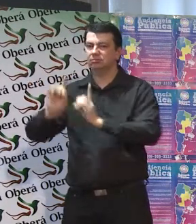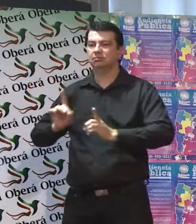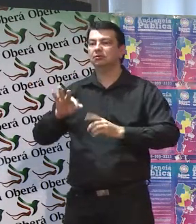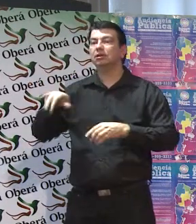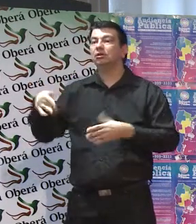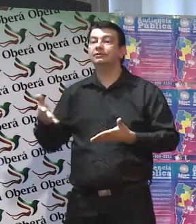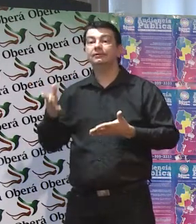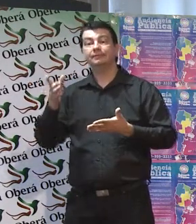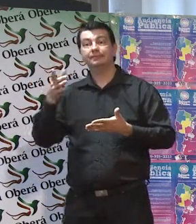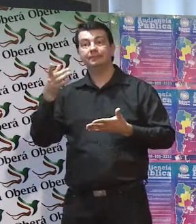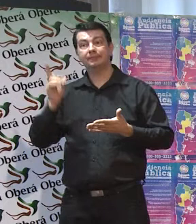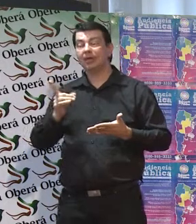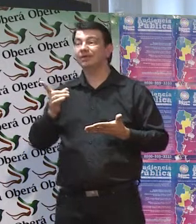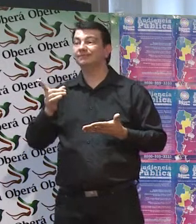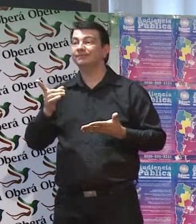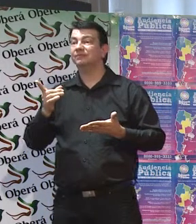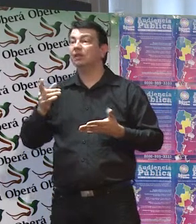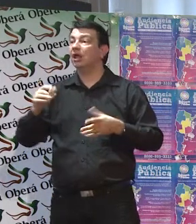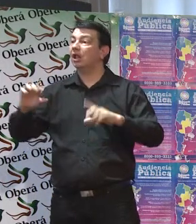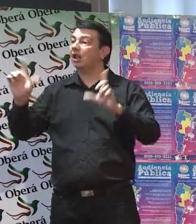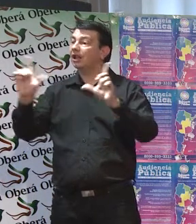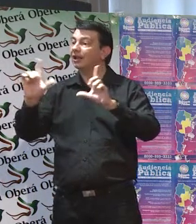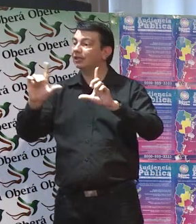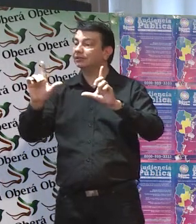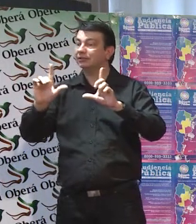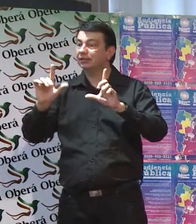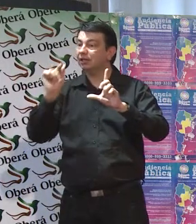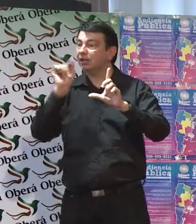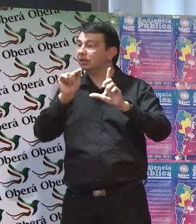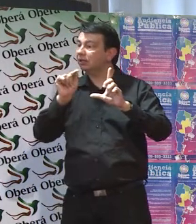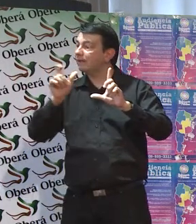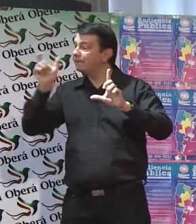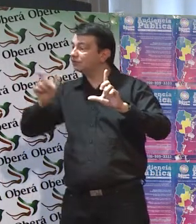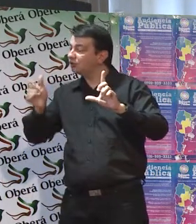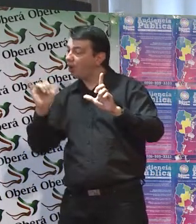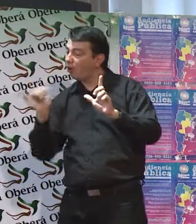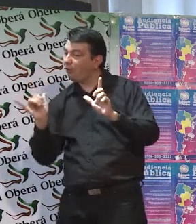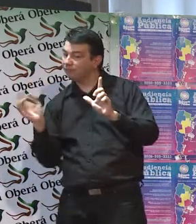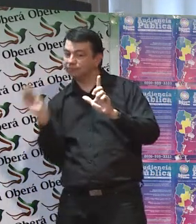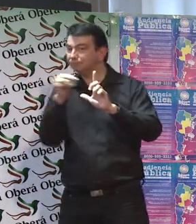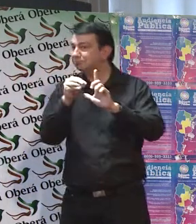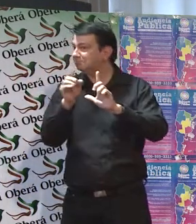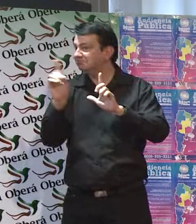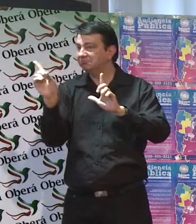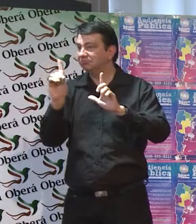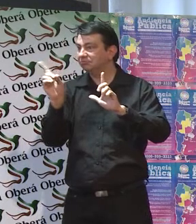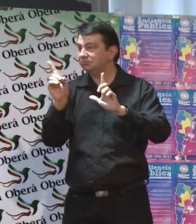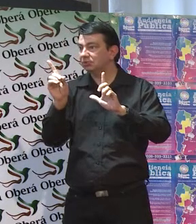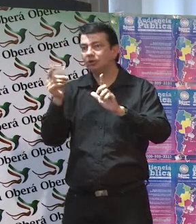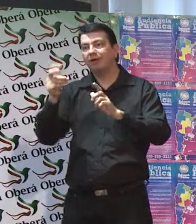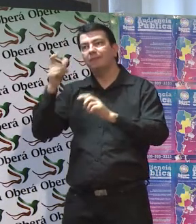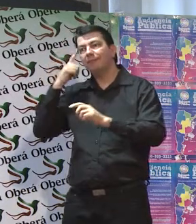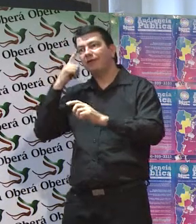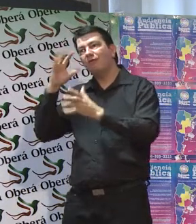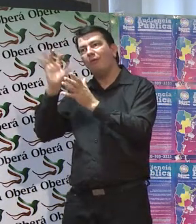algo que se ve mucho es que no hay programas de TV en los cuales estén involucrados adolescentes y no podemos expresarnos, y